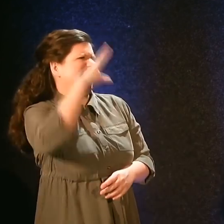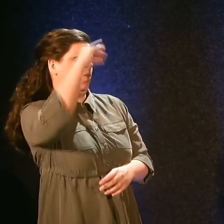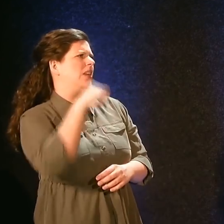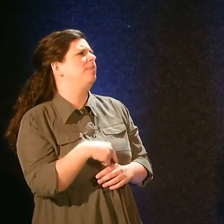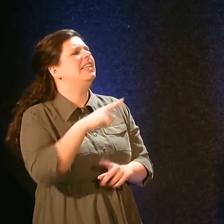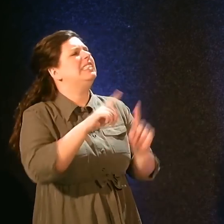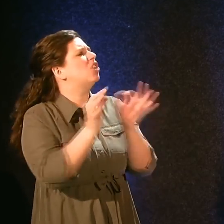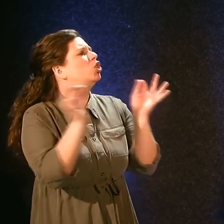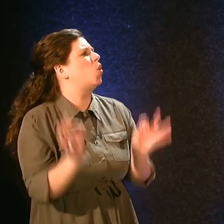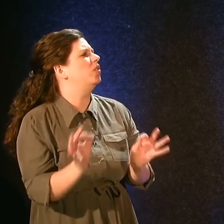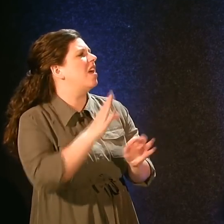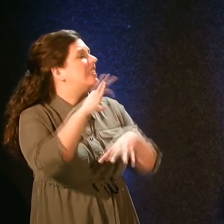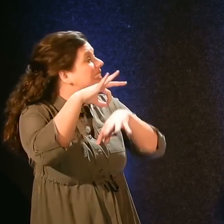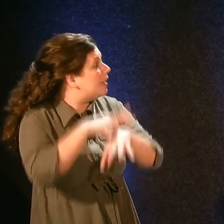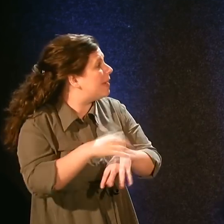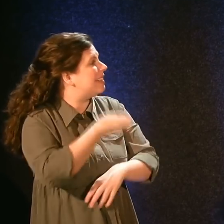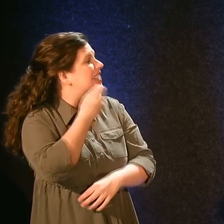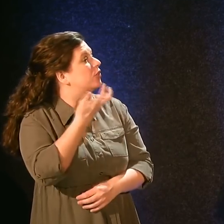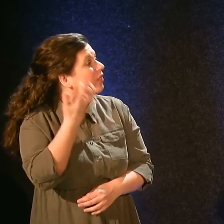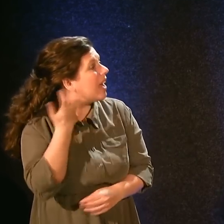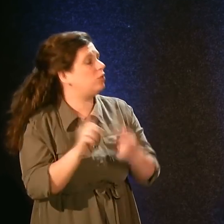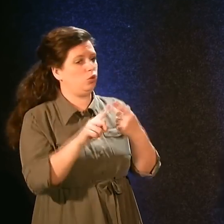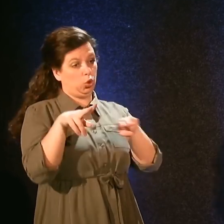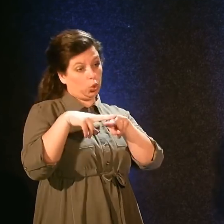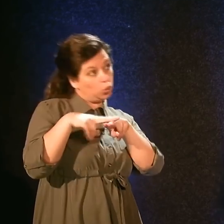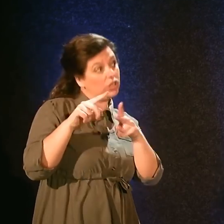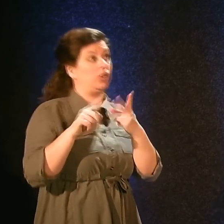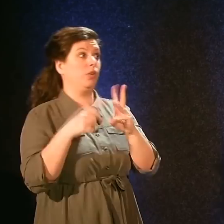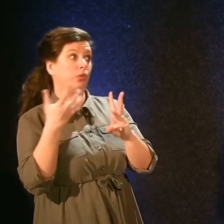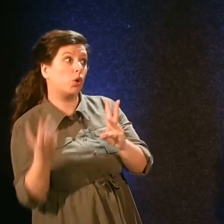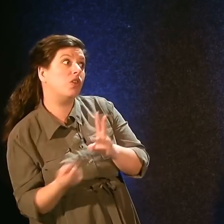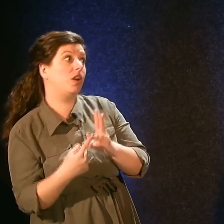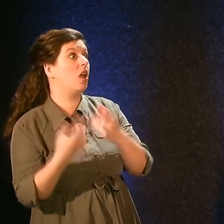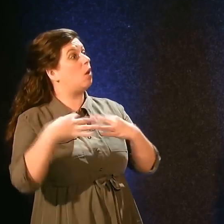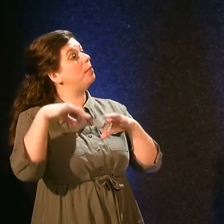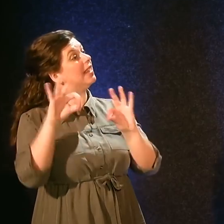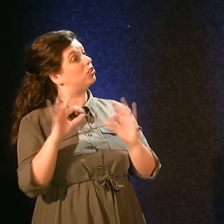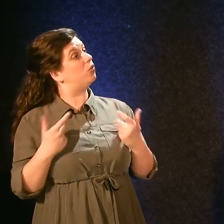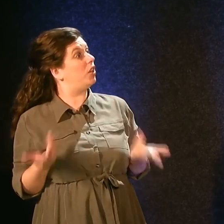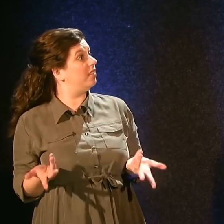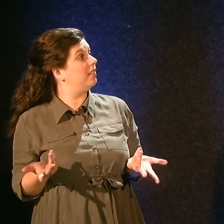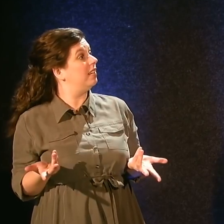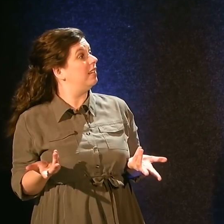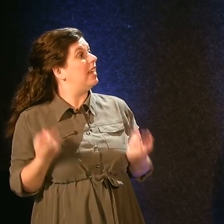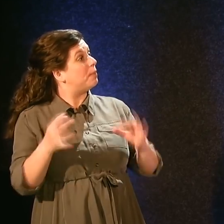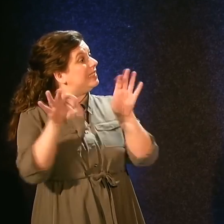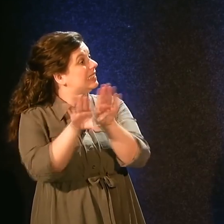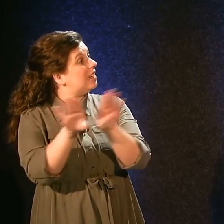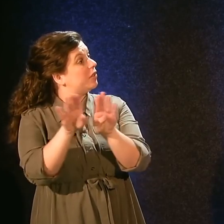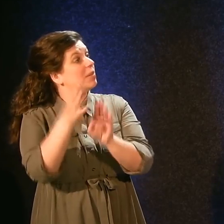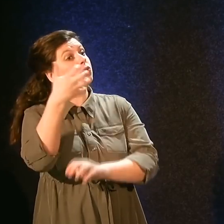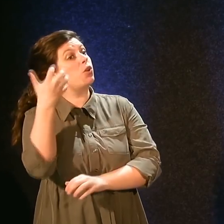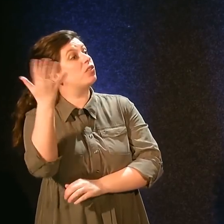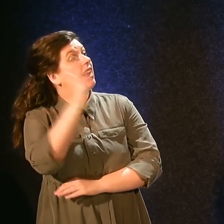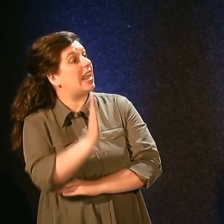gezond. En weet je, als je ziek bent, dan eet je juist fruit, groenten of vruchten om weer beter te worden. En zo is het ook met de vrucht van de Heilige